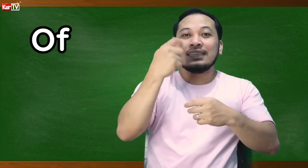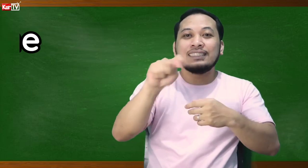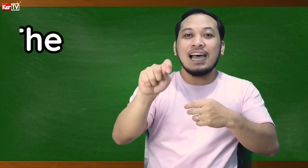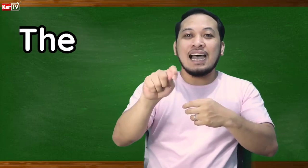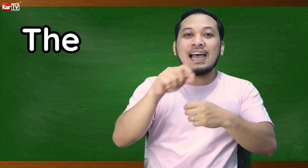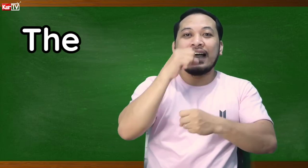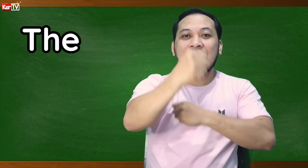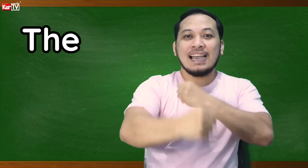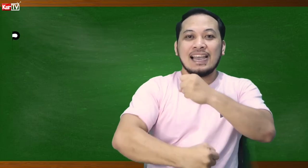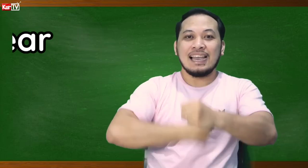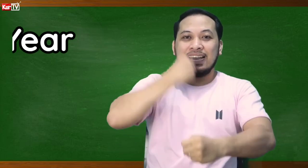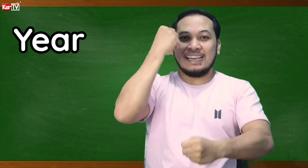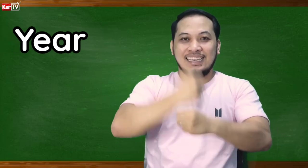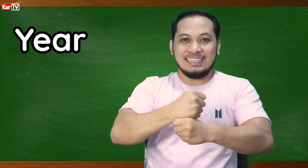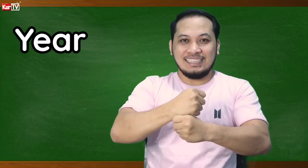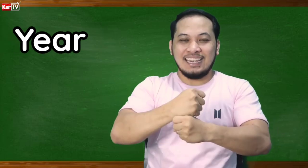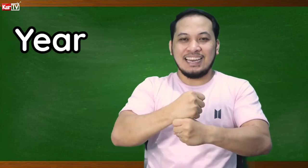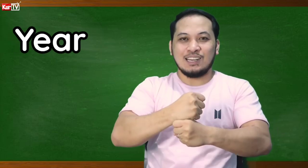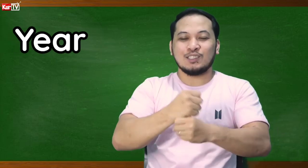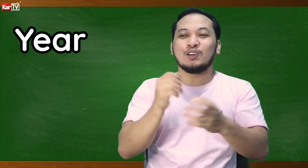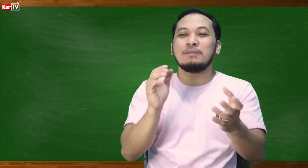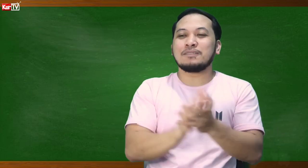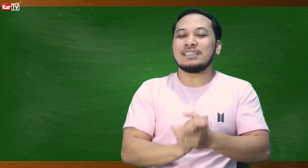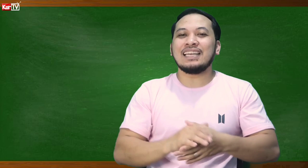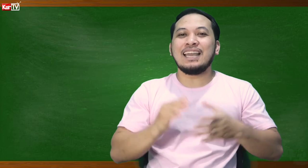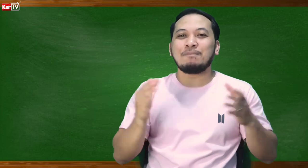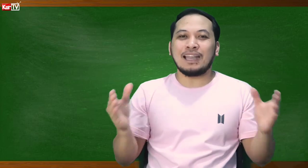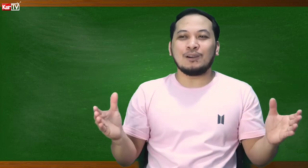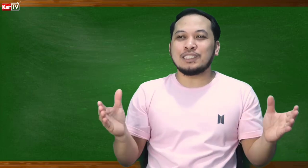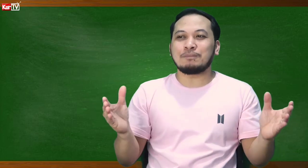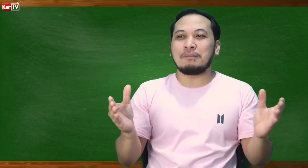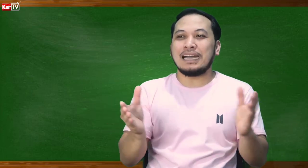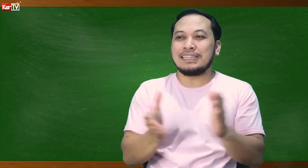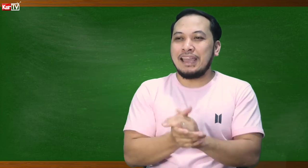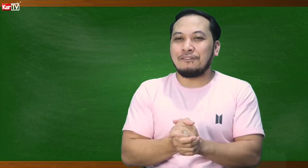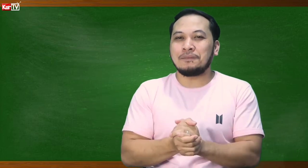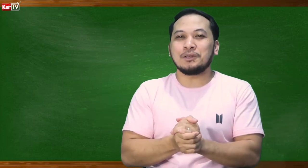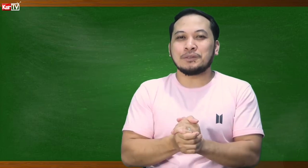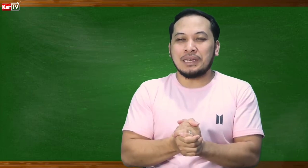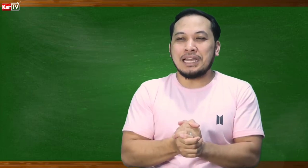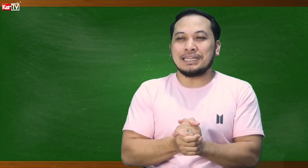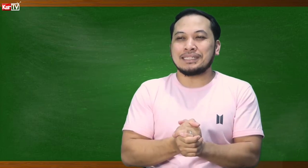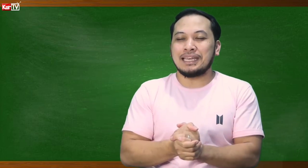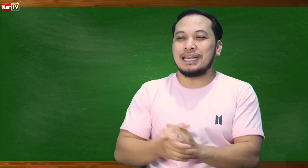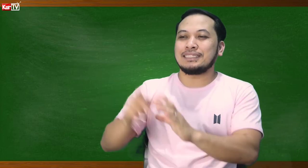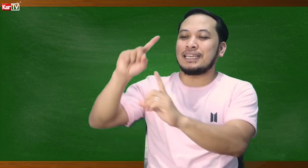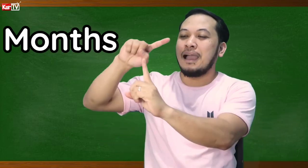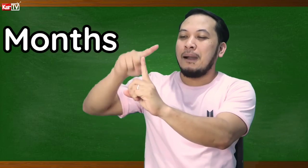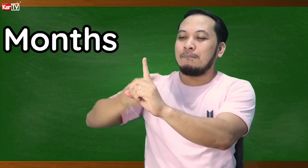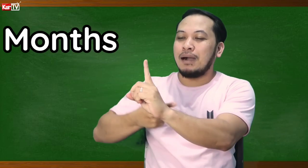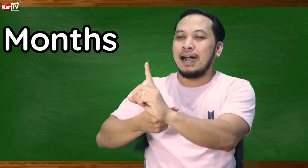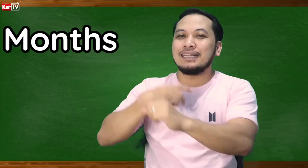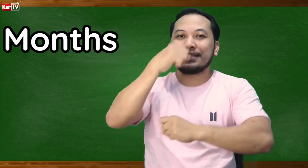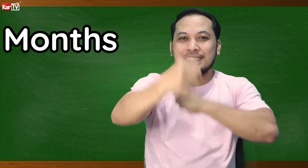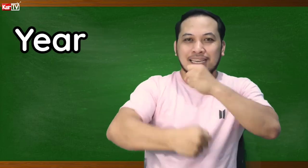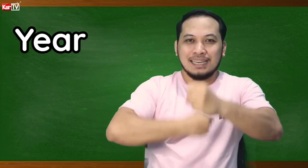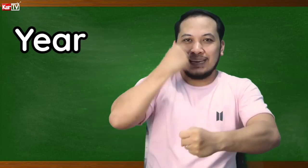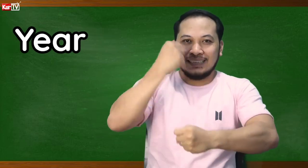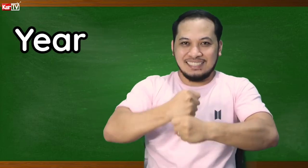the year. So, mas madali, pagkausap ang mga deaf, usually ang isa sa ilang dyan, months,